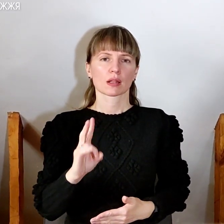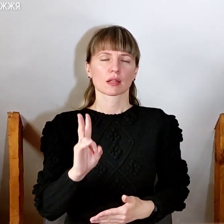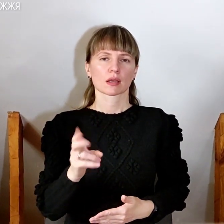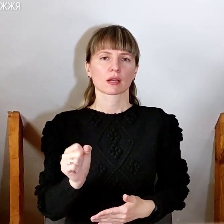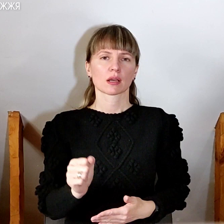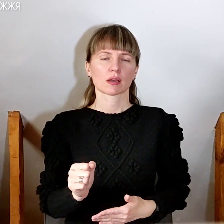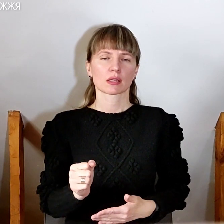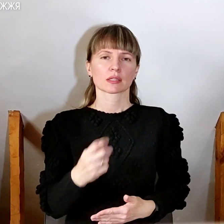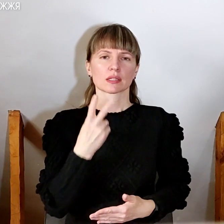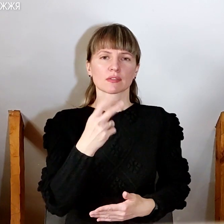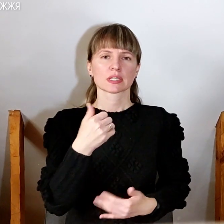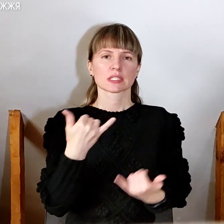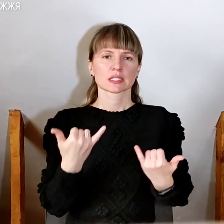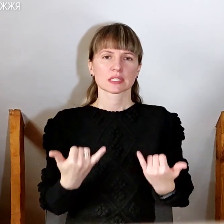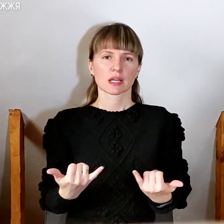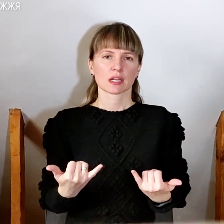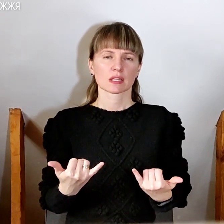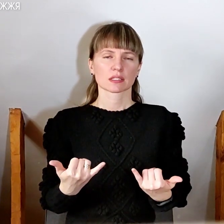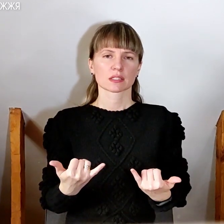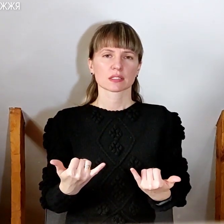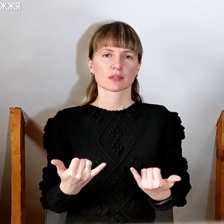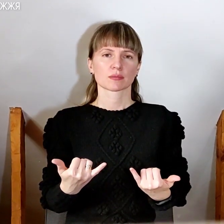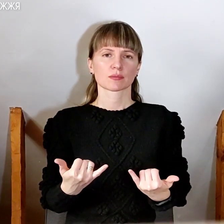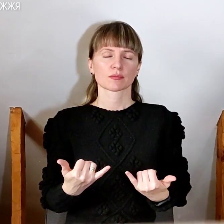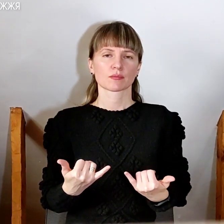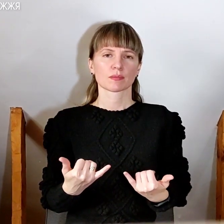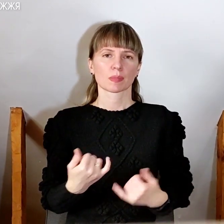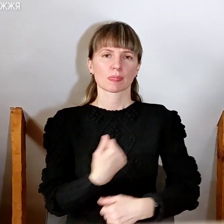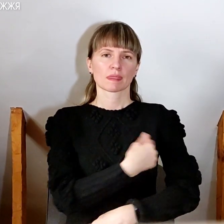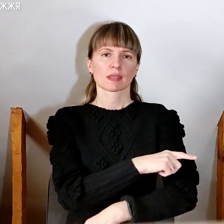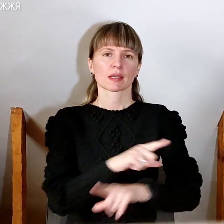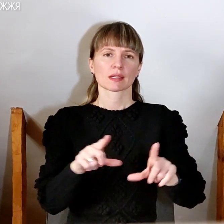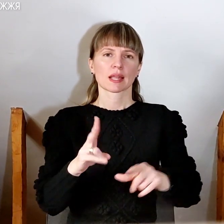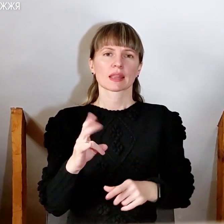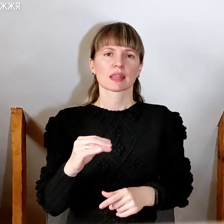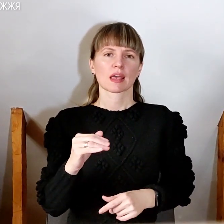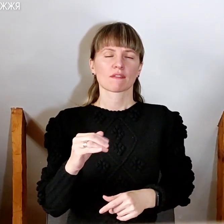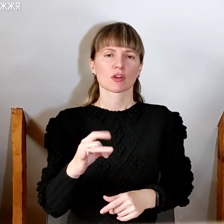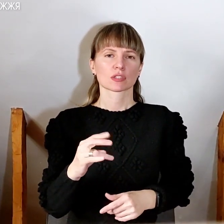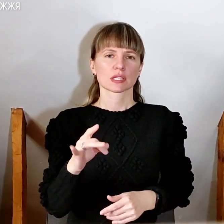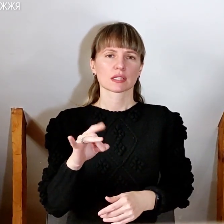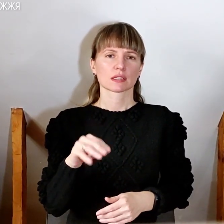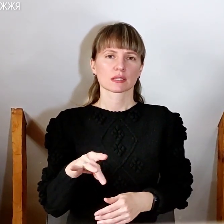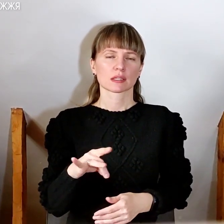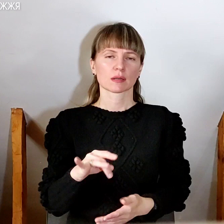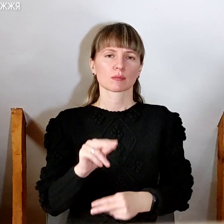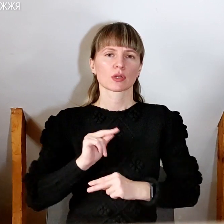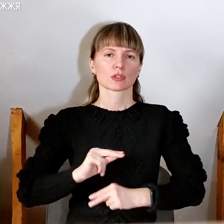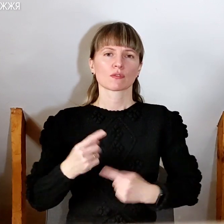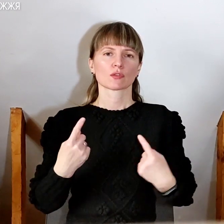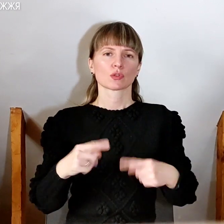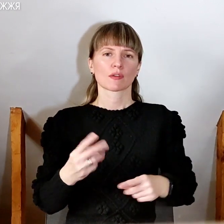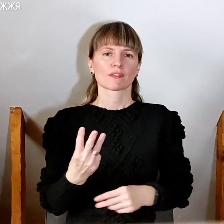Макаренка. Дивіться, зараз клініка нефроцентр працювала, інші лікувальні заклади в 3 зміни, я знав. Зараз